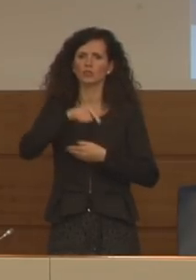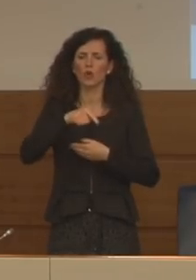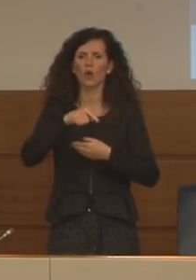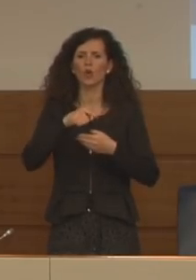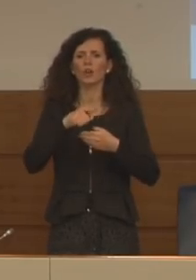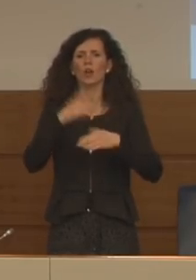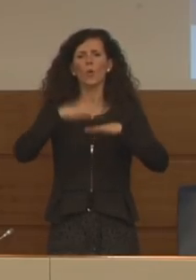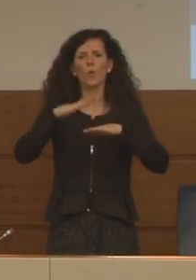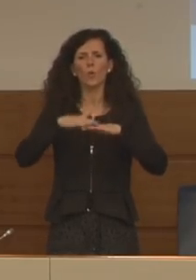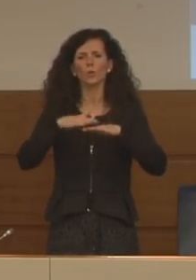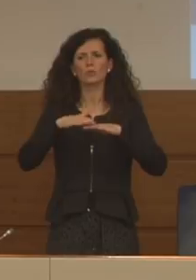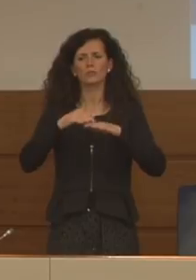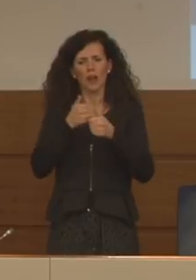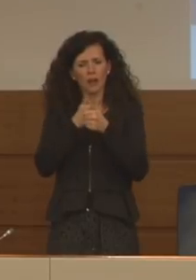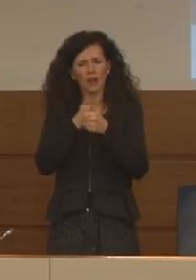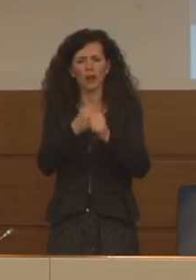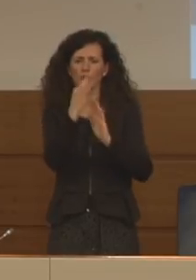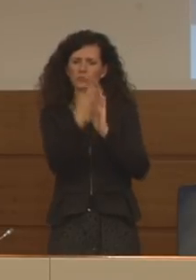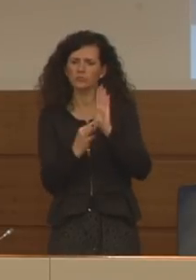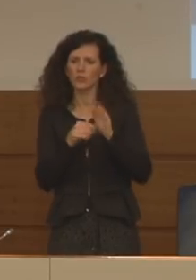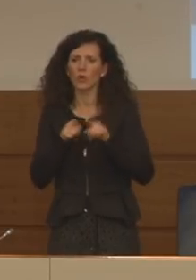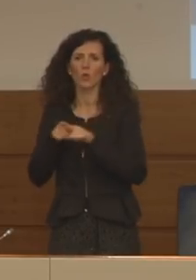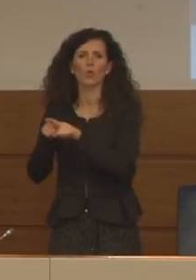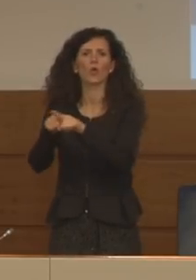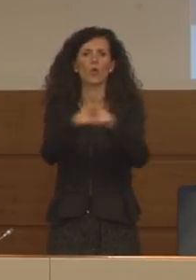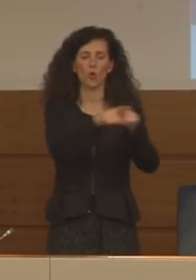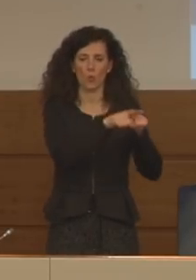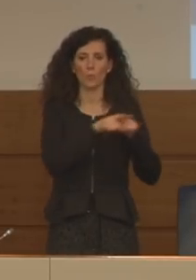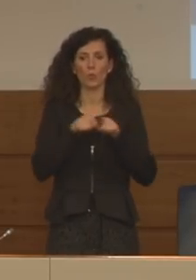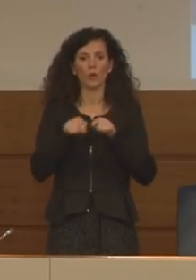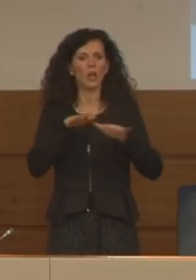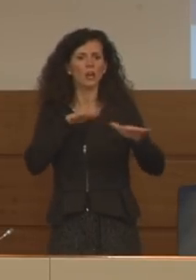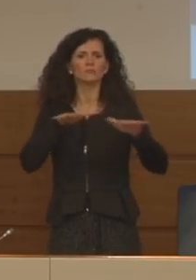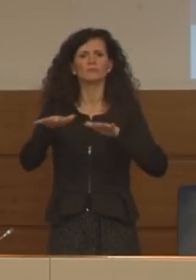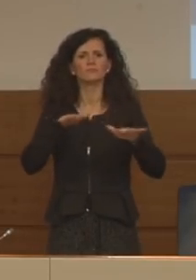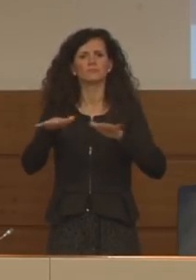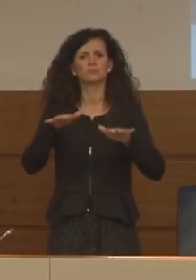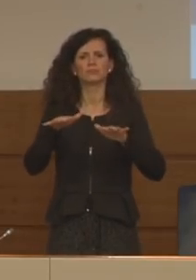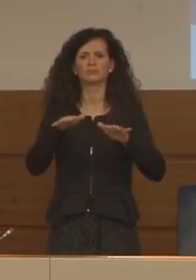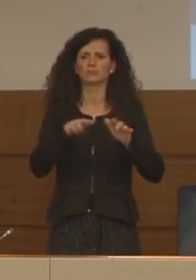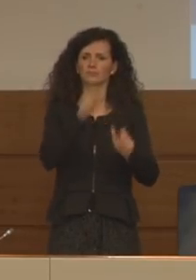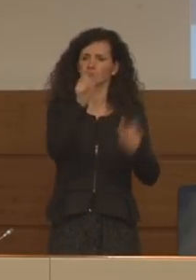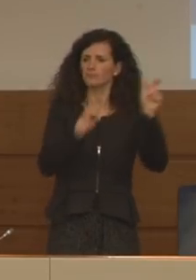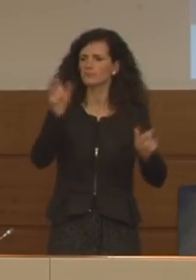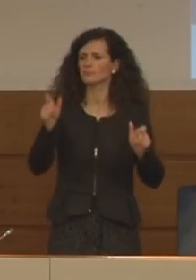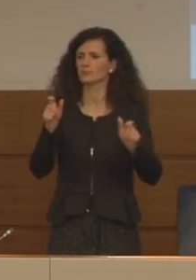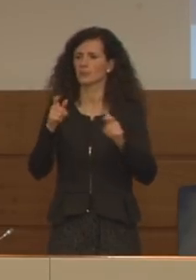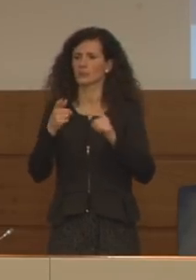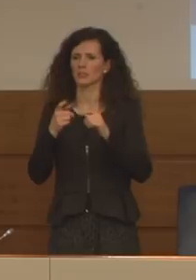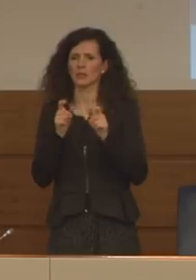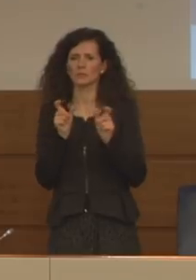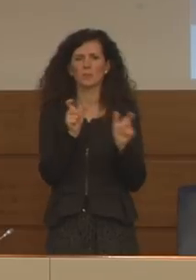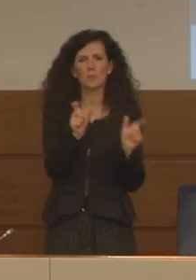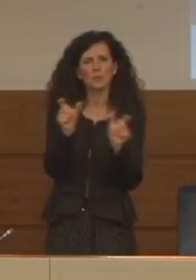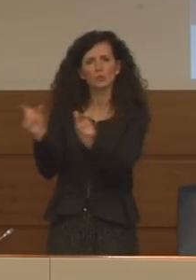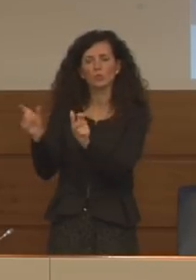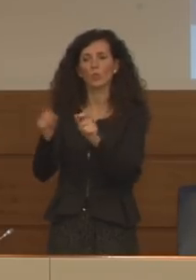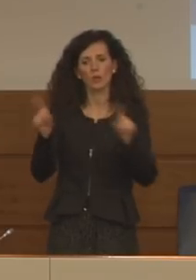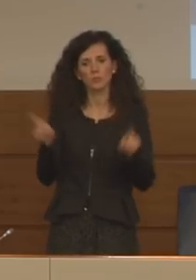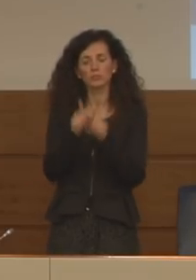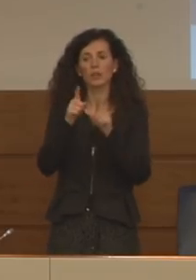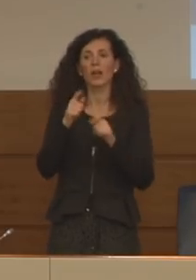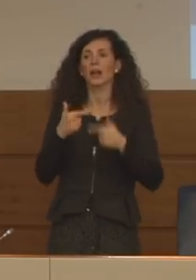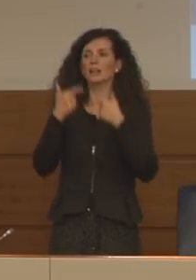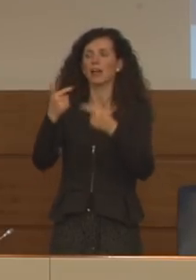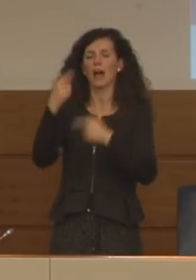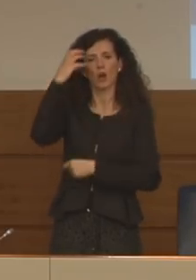comune e per quanto possibile la mobilitazione delle risorse dell'organizzazione mondiale per garantire al governo italiano il